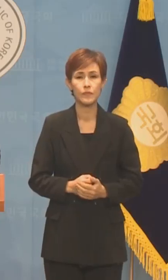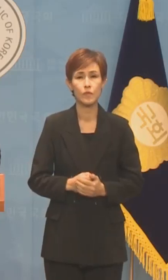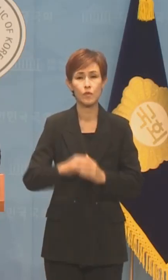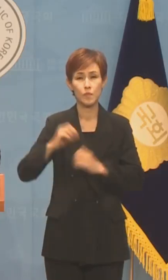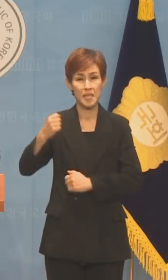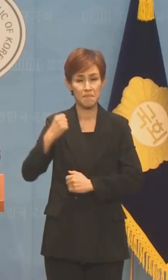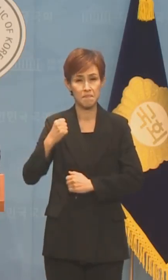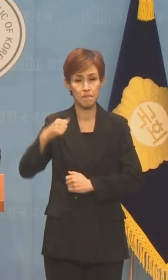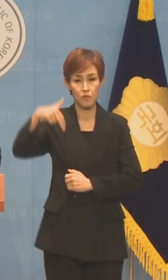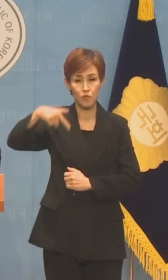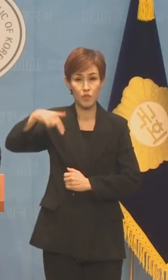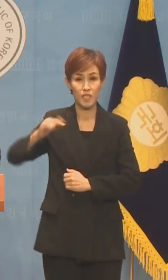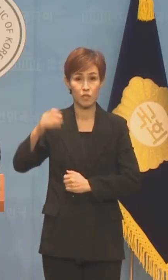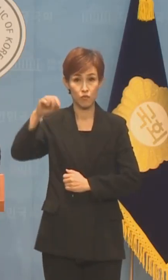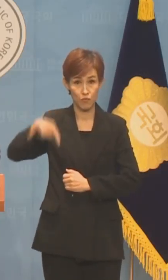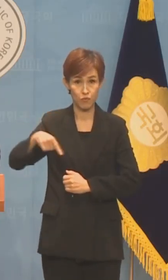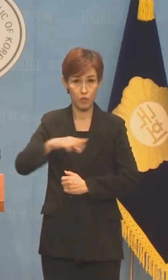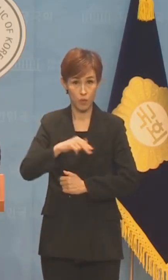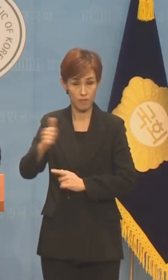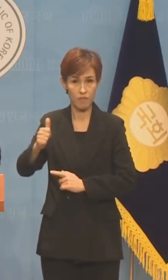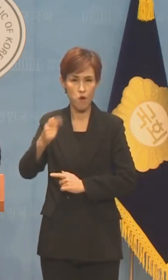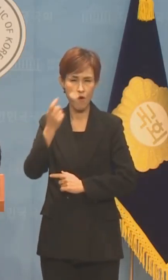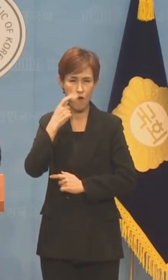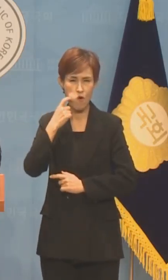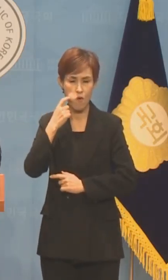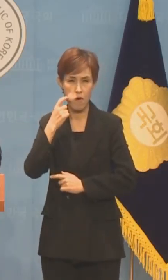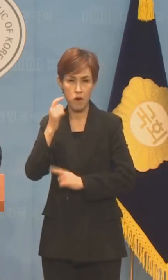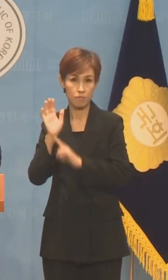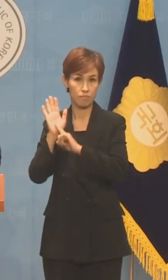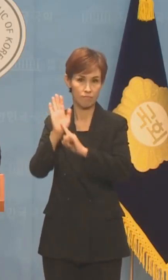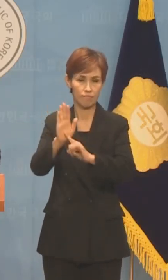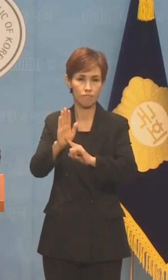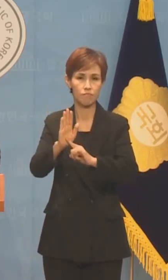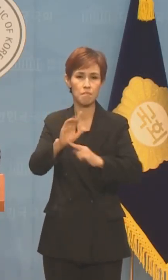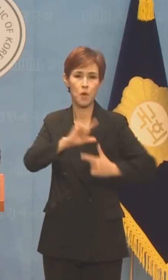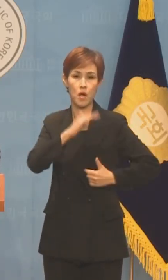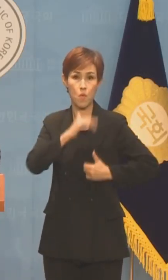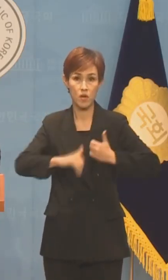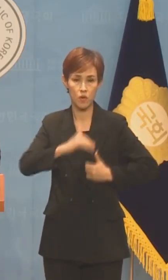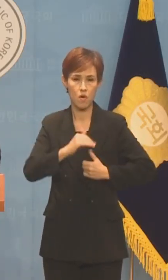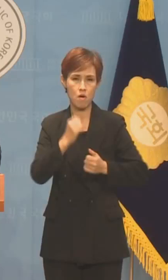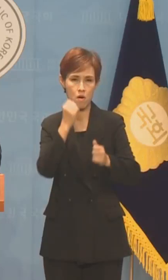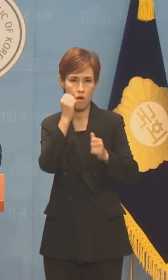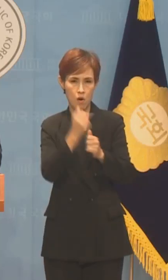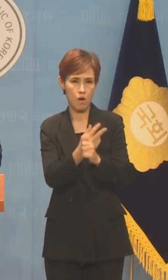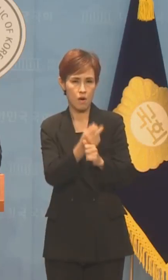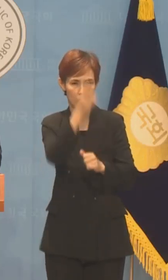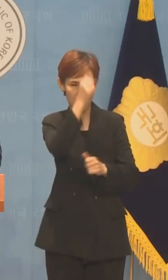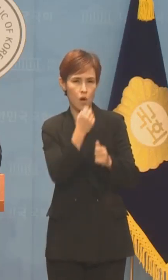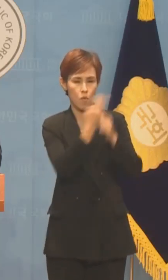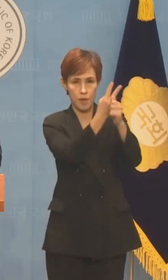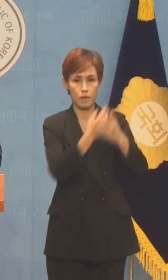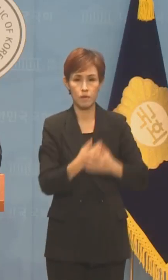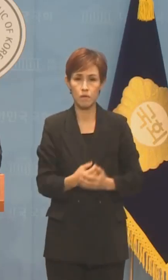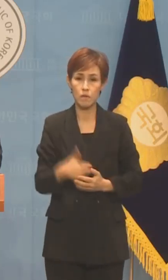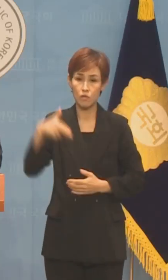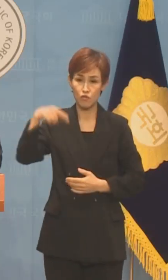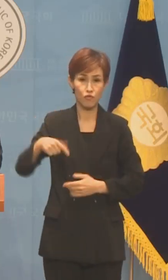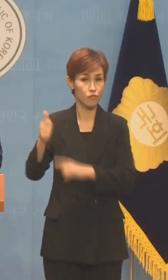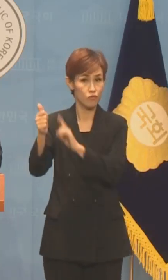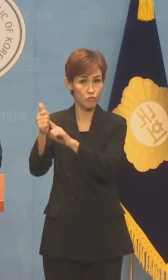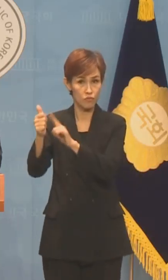국민의힘 주진우 의원을 허위사실 적시 명예훼손으로 고발하겠습니다. 국민의힘 주진우